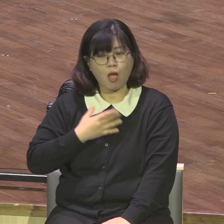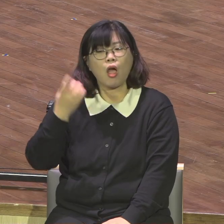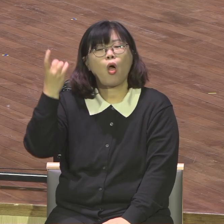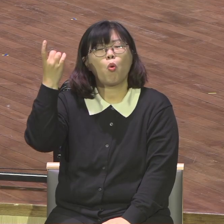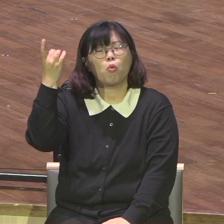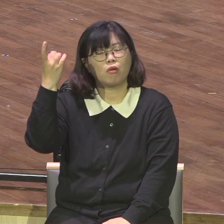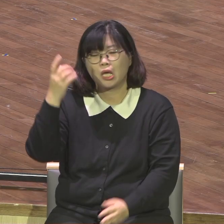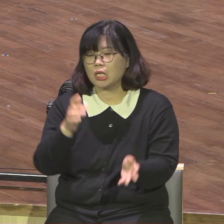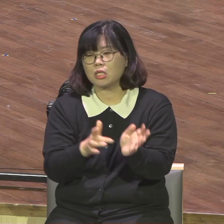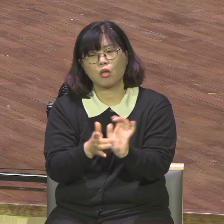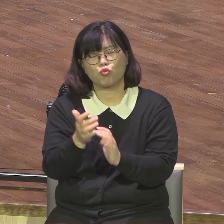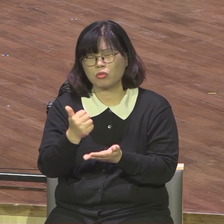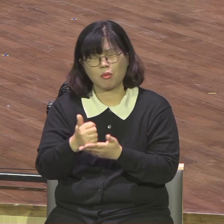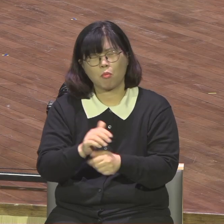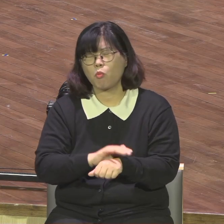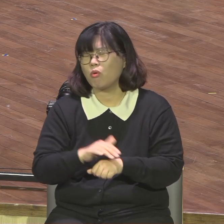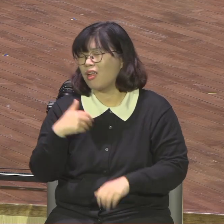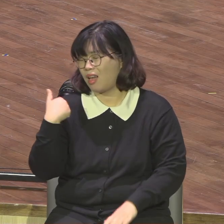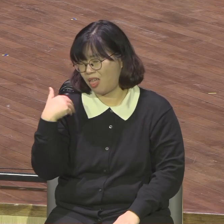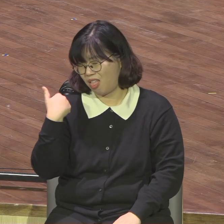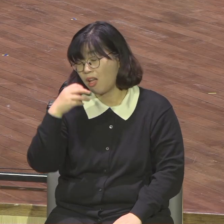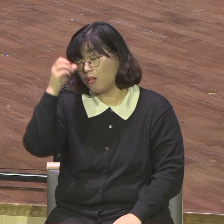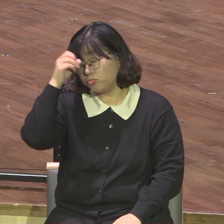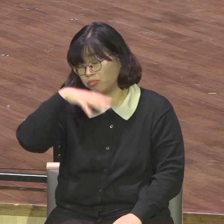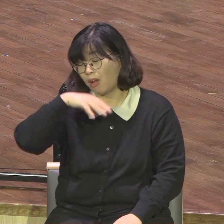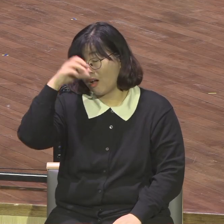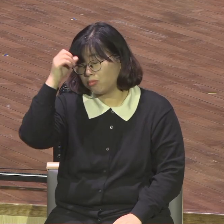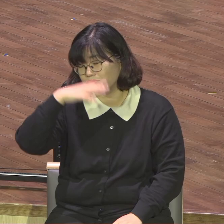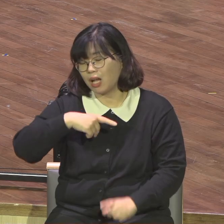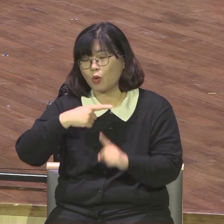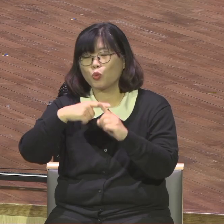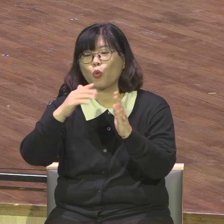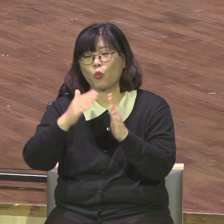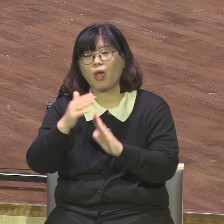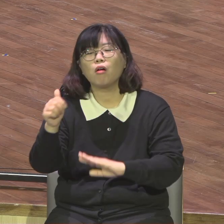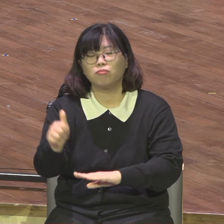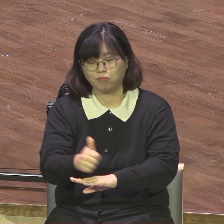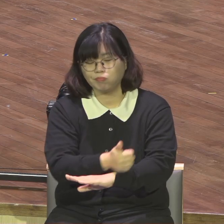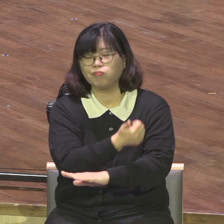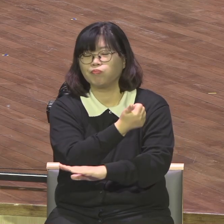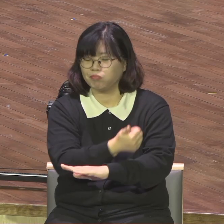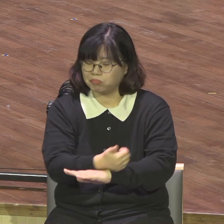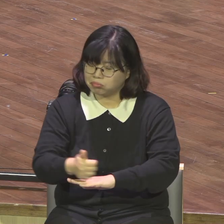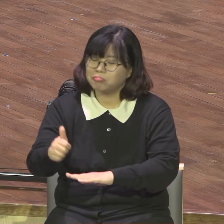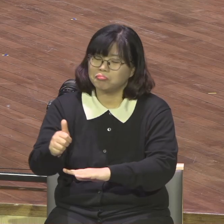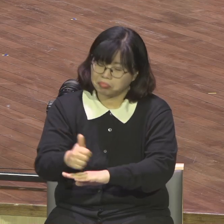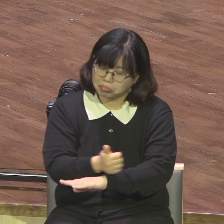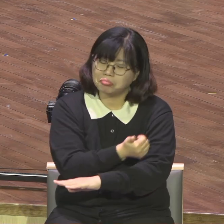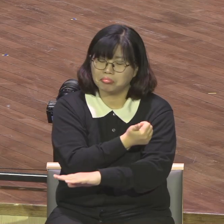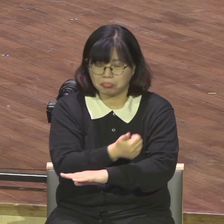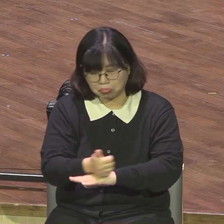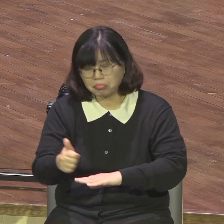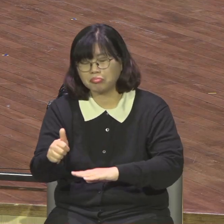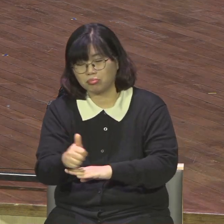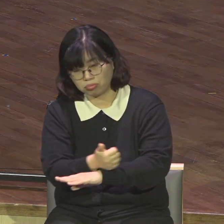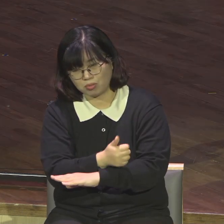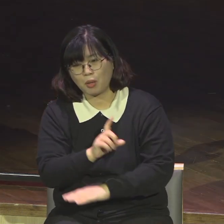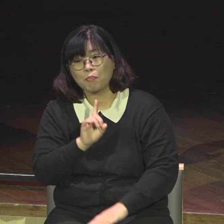예수님인지 누군지도 모른 채 그냥 교회만 왔다 갔다 하는 종교인이었단다.